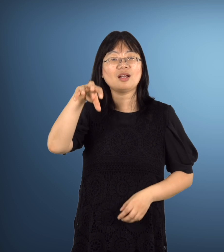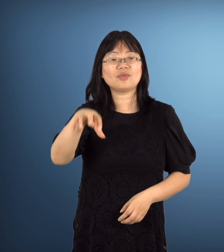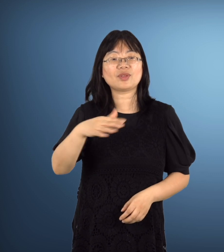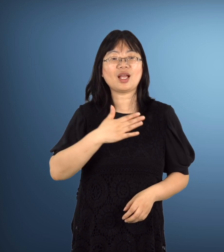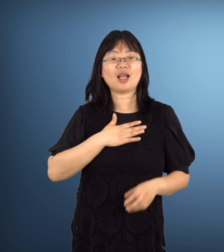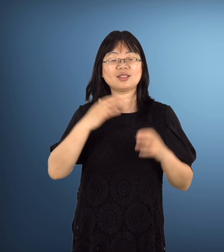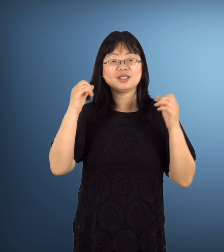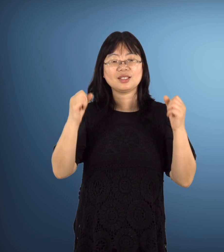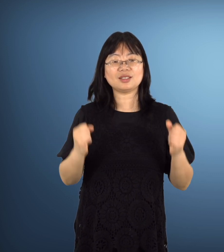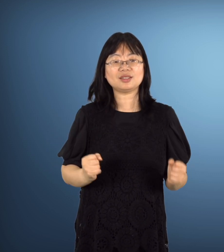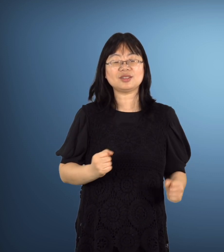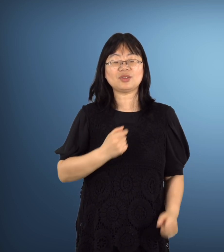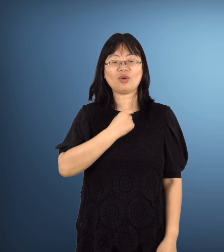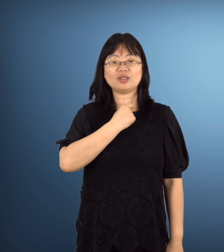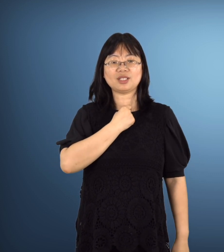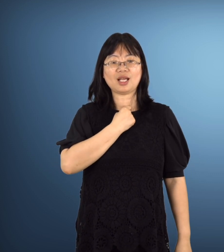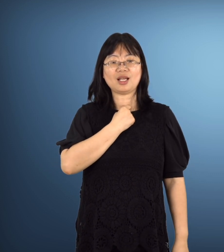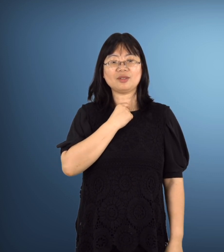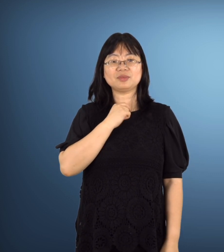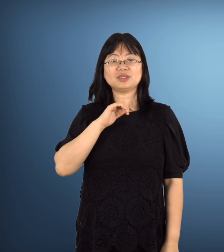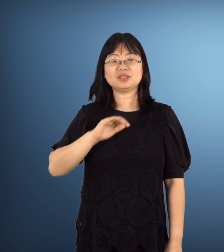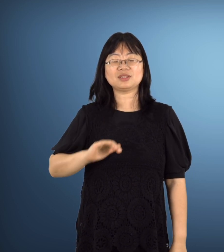그곳에 나 있기